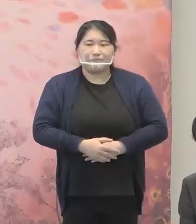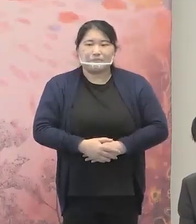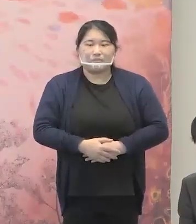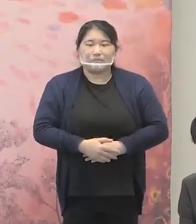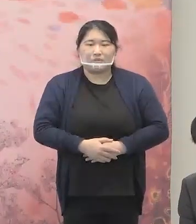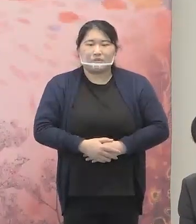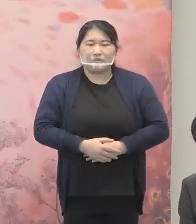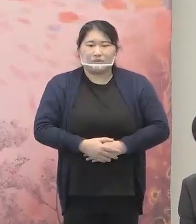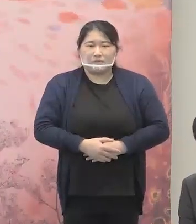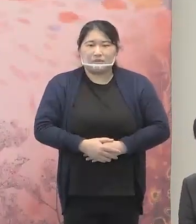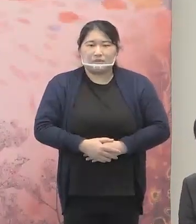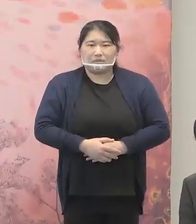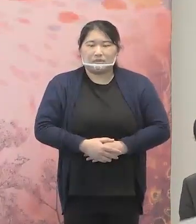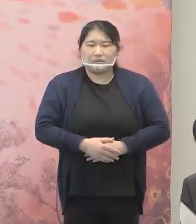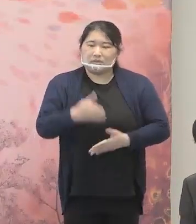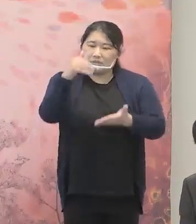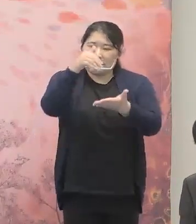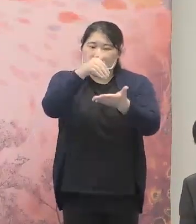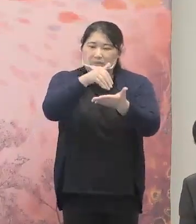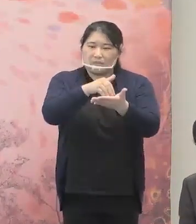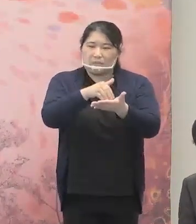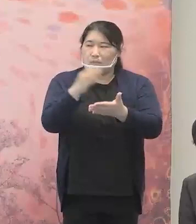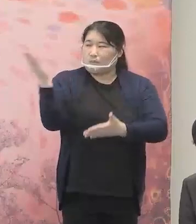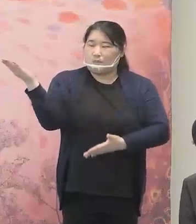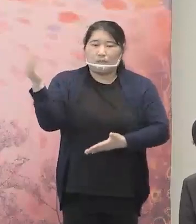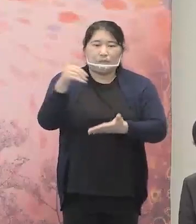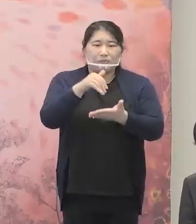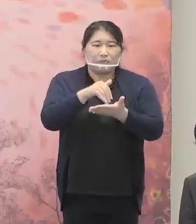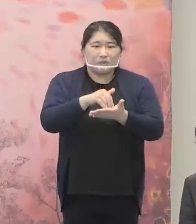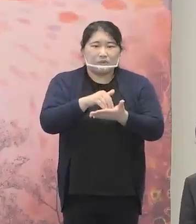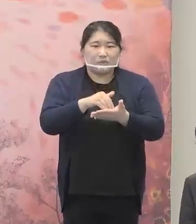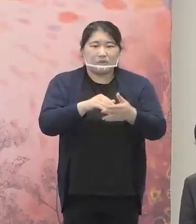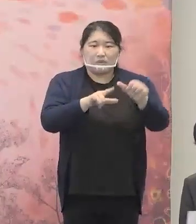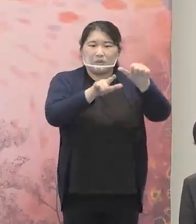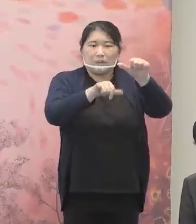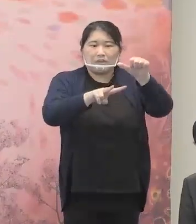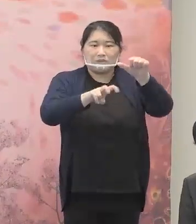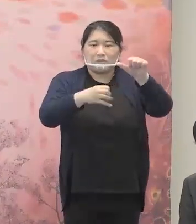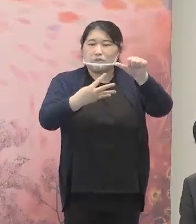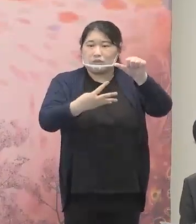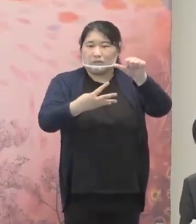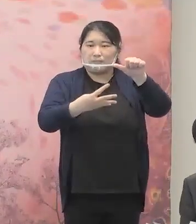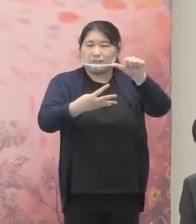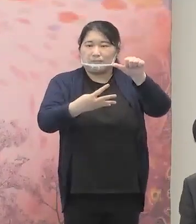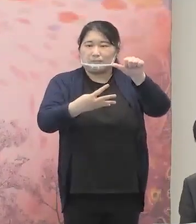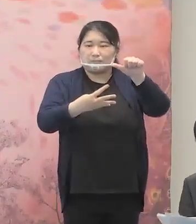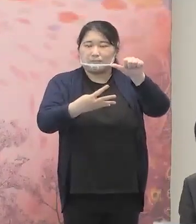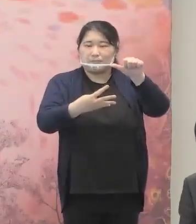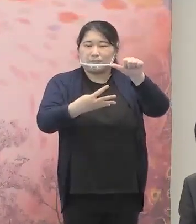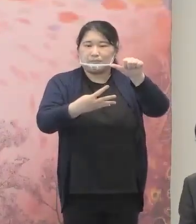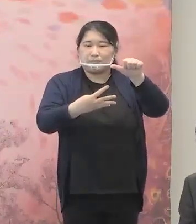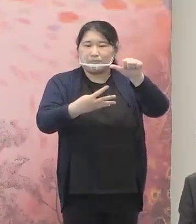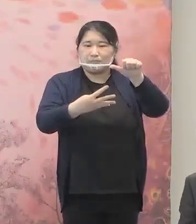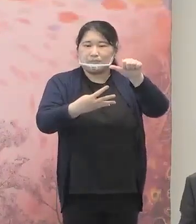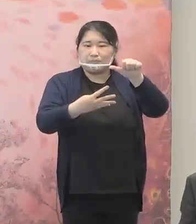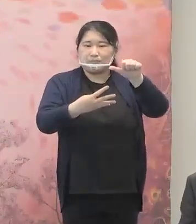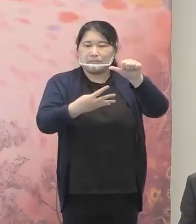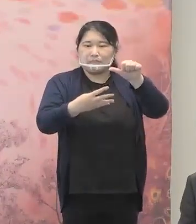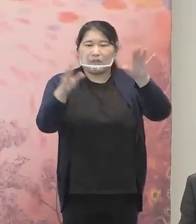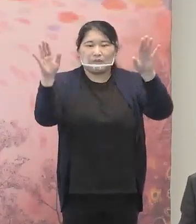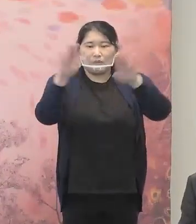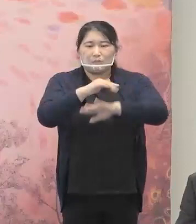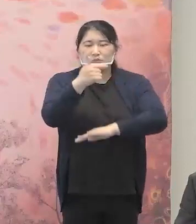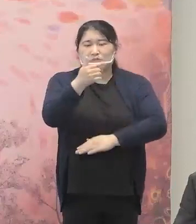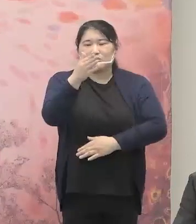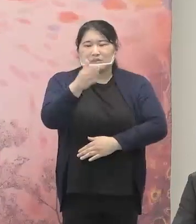あとはそれからですね、一番下の、このパネルの一番下ですね、5月24日、この、18時半からと書いて